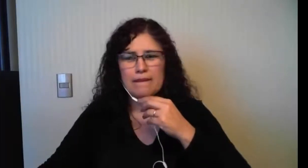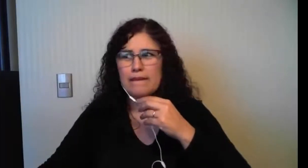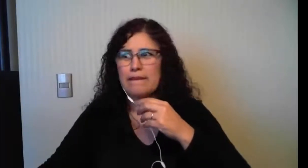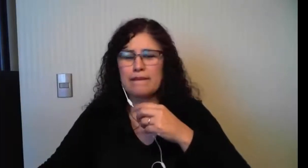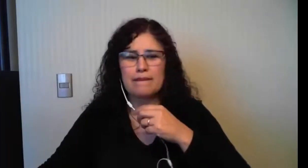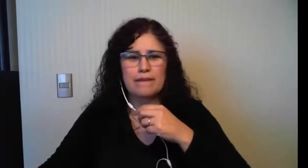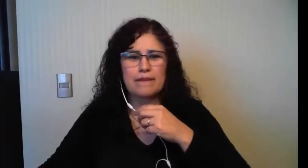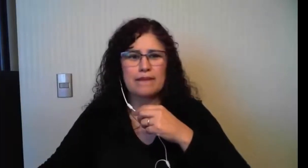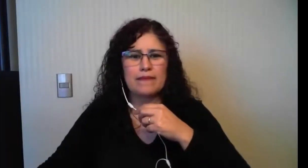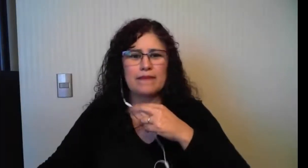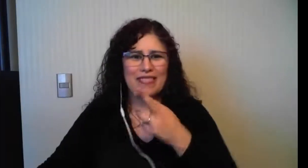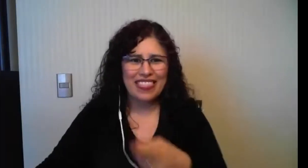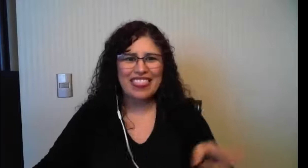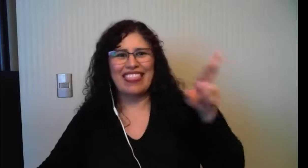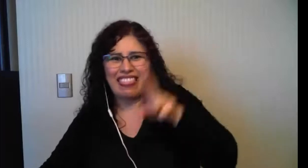A ver otra vez.